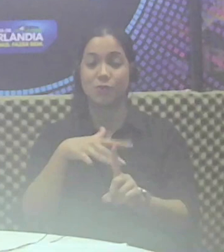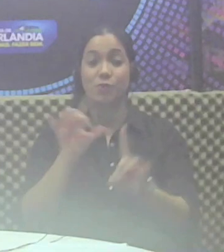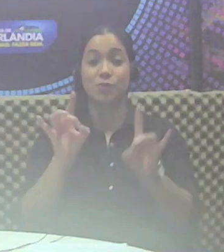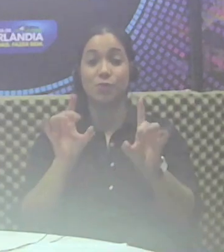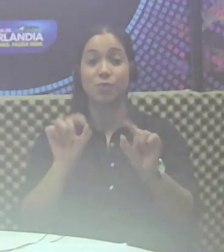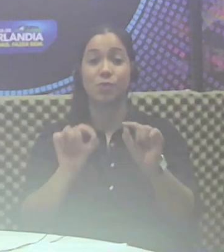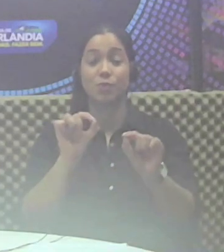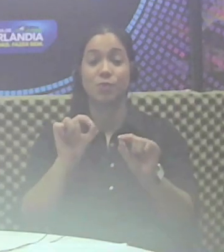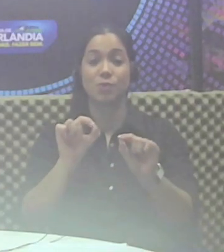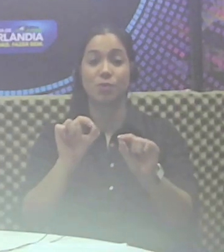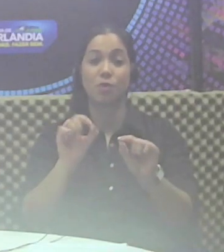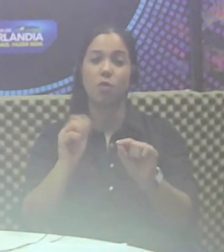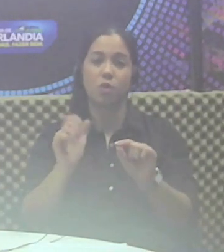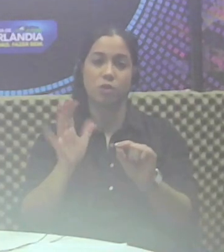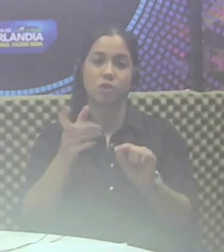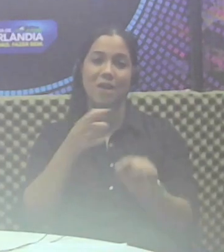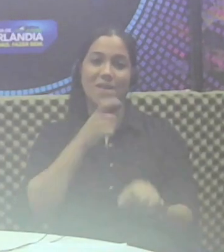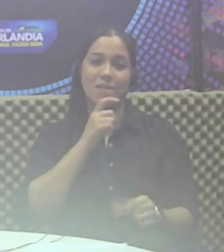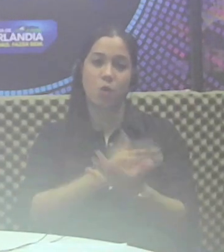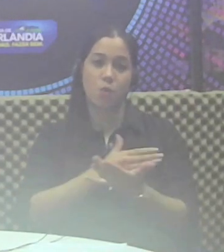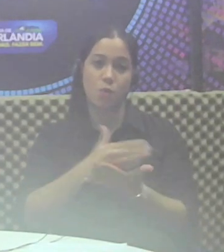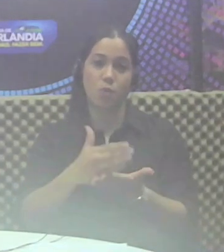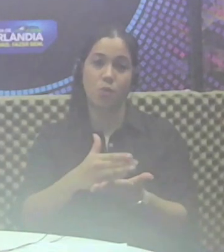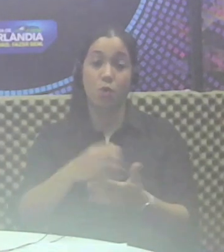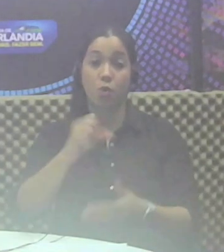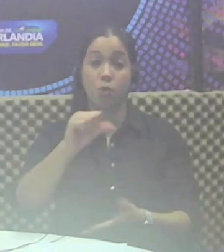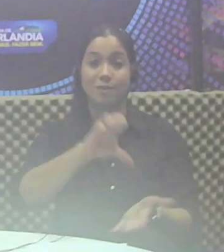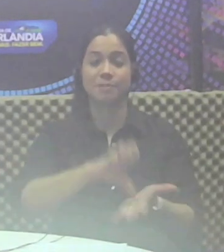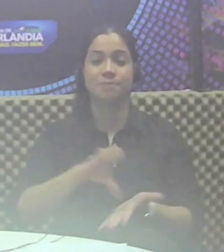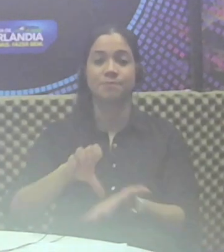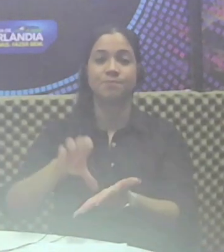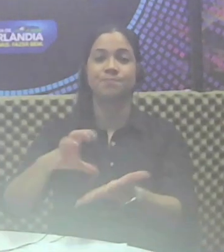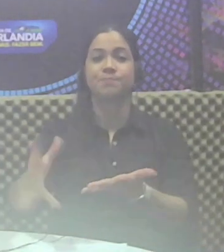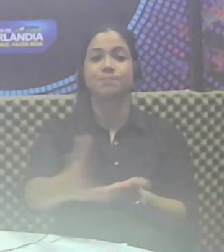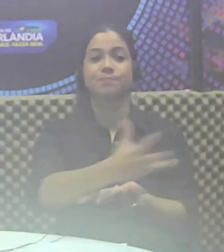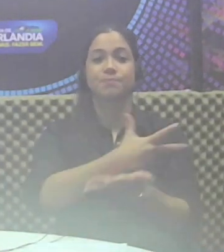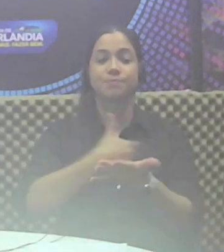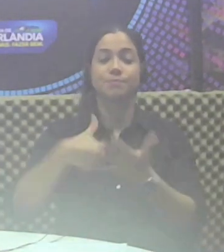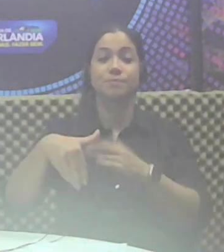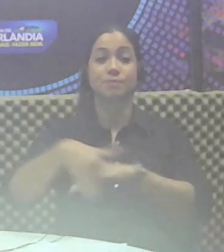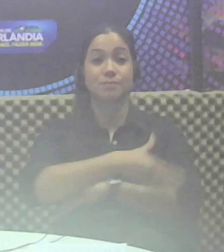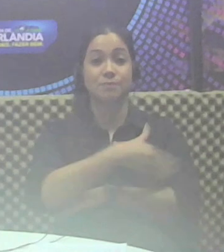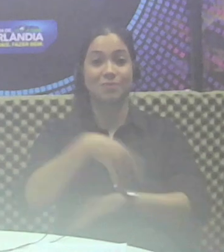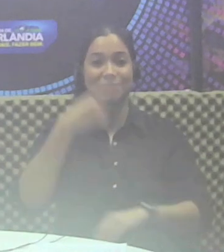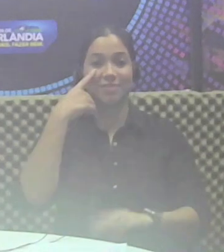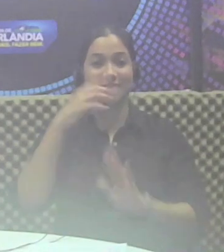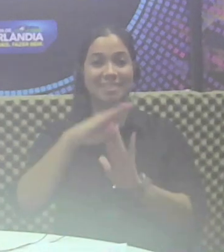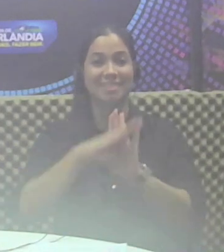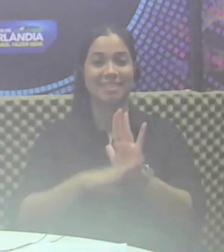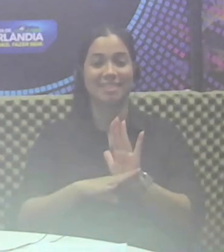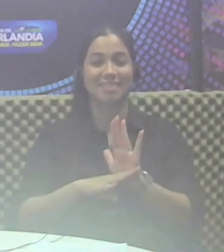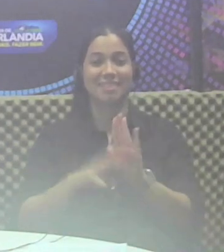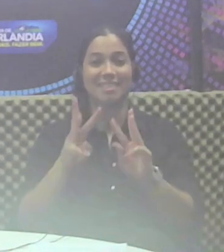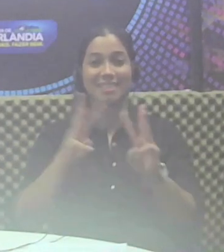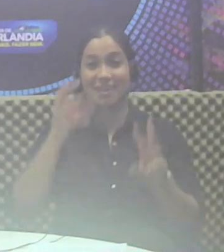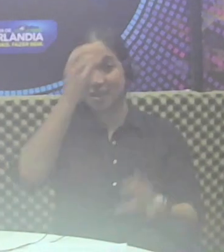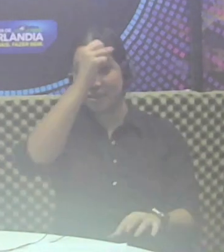com a proximidade do inverno. São 8 pontos de coleta e os endereços você confere no nosso